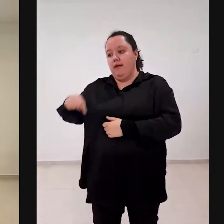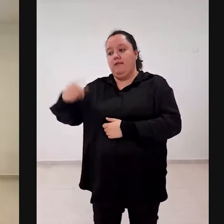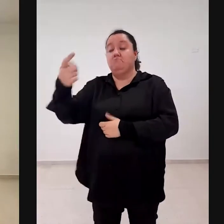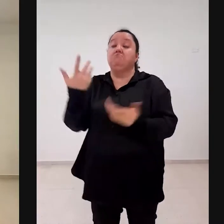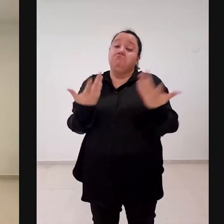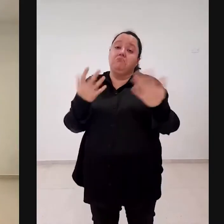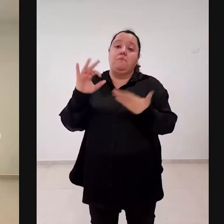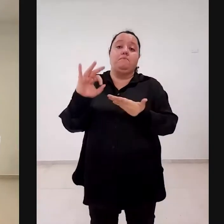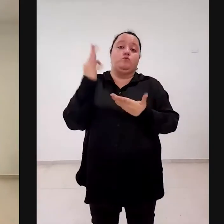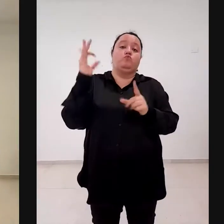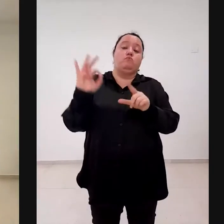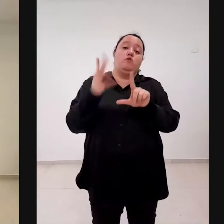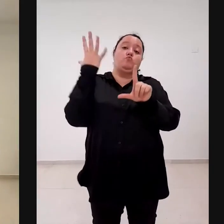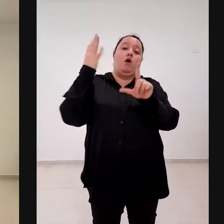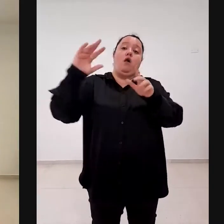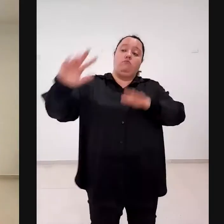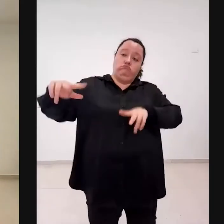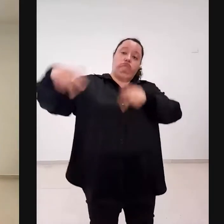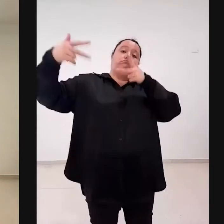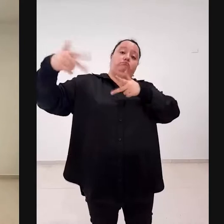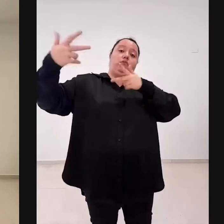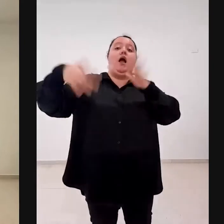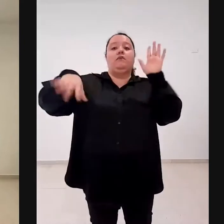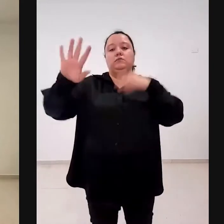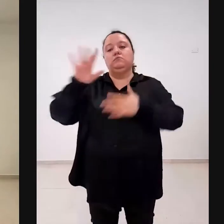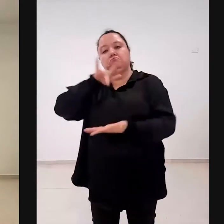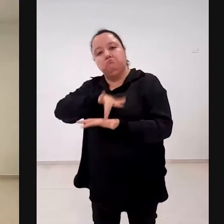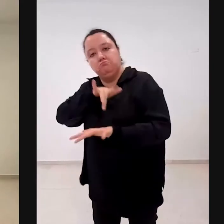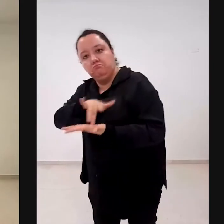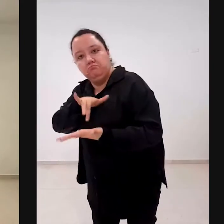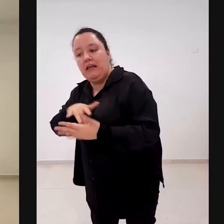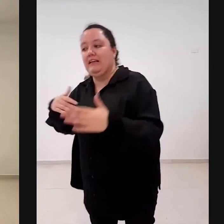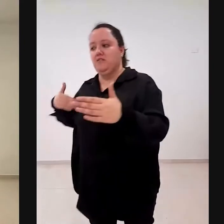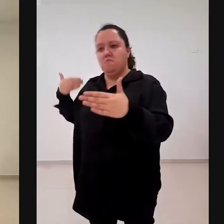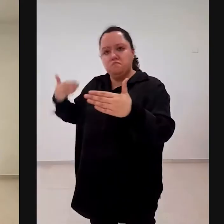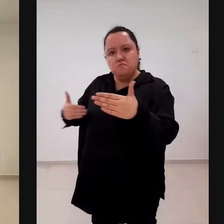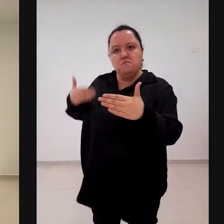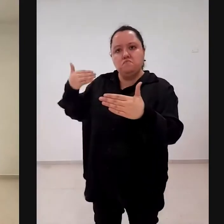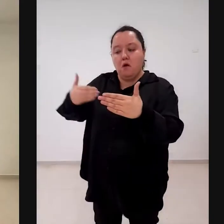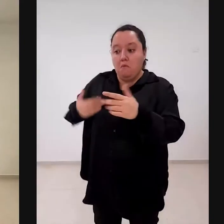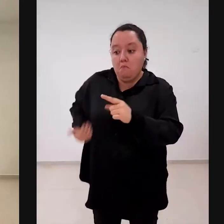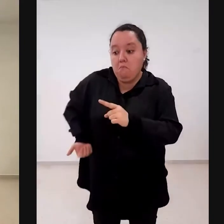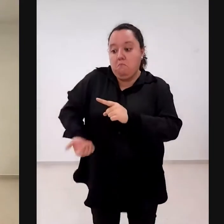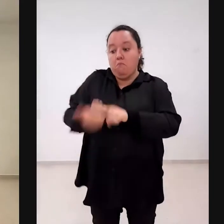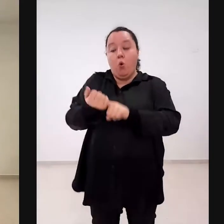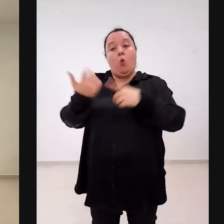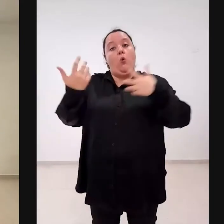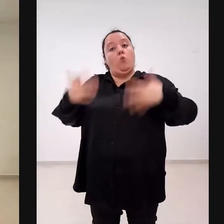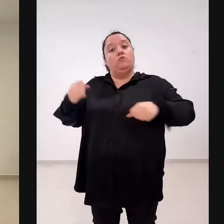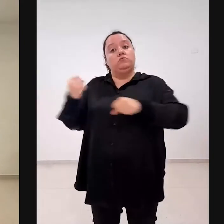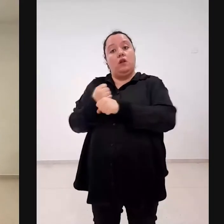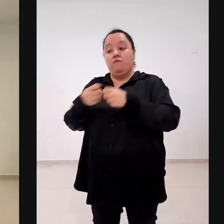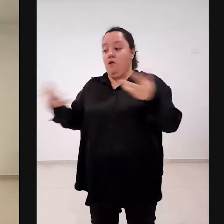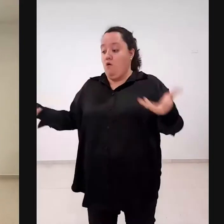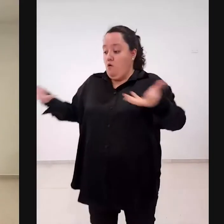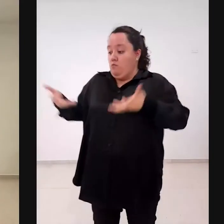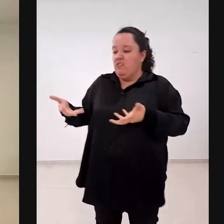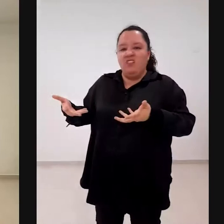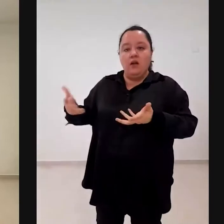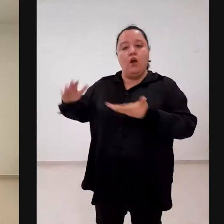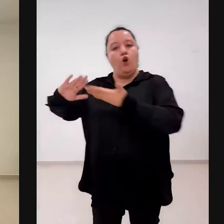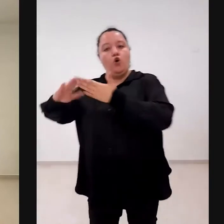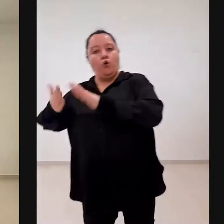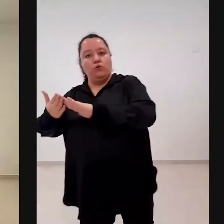poli cual es gracioso y esencial pero es un gran resultado de trabajo conjunto de la comunidad